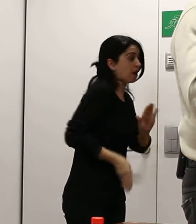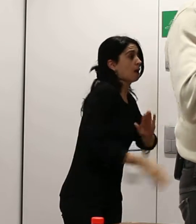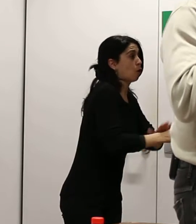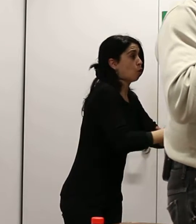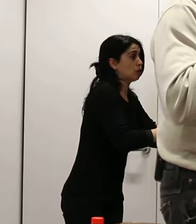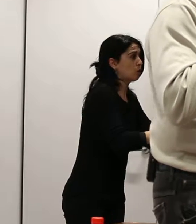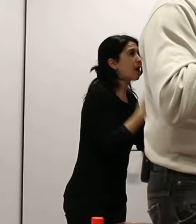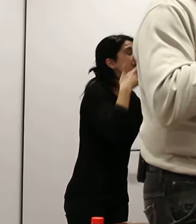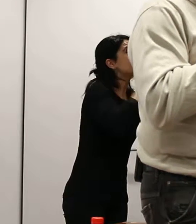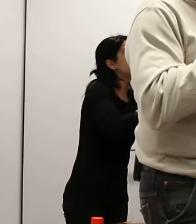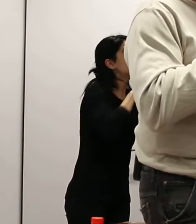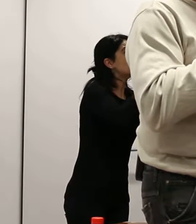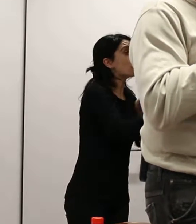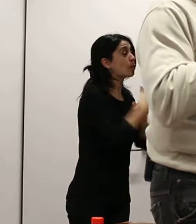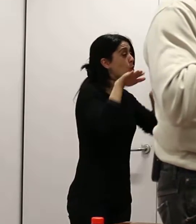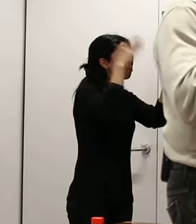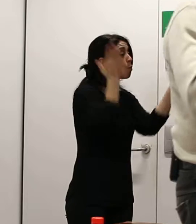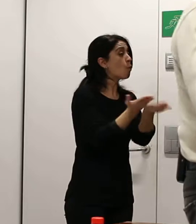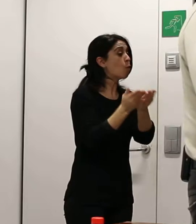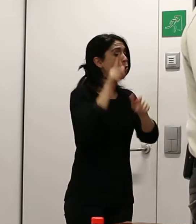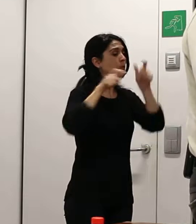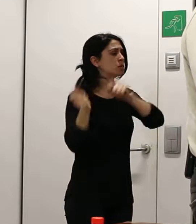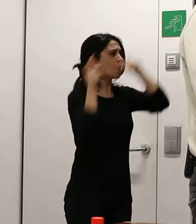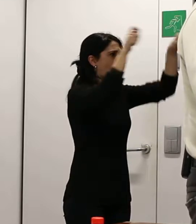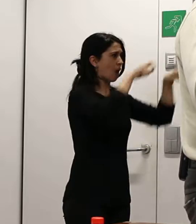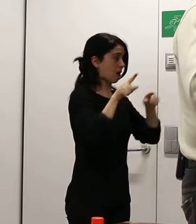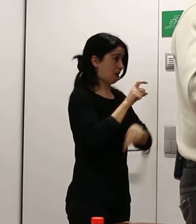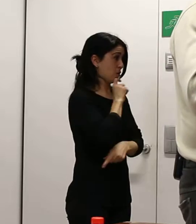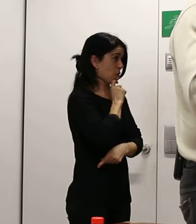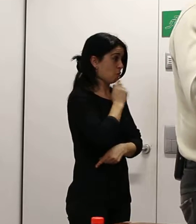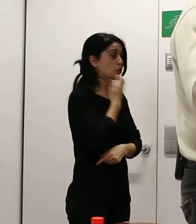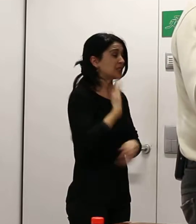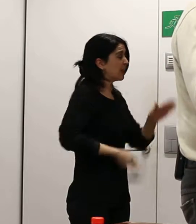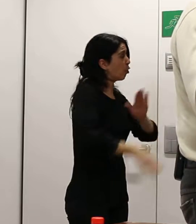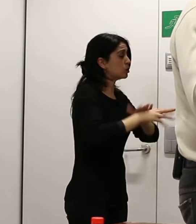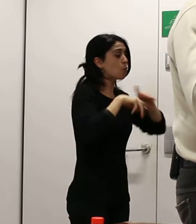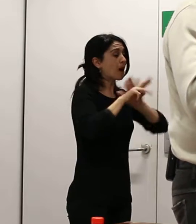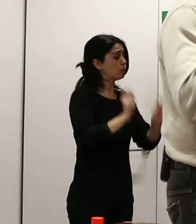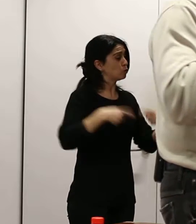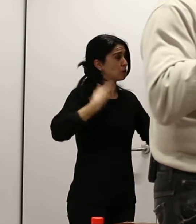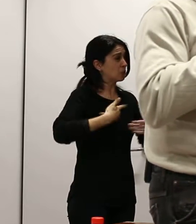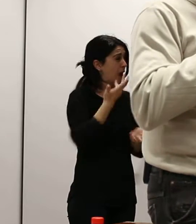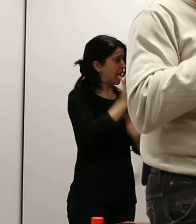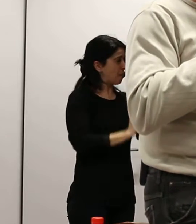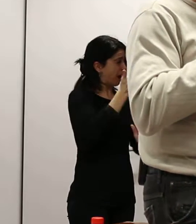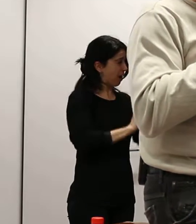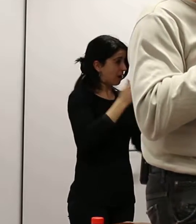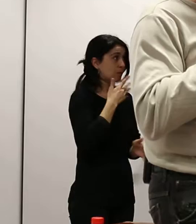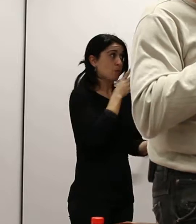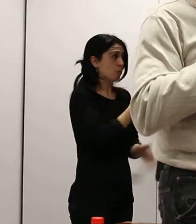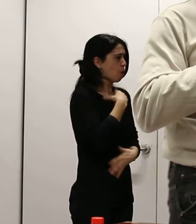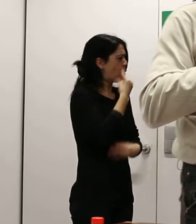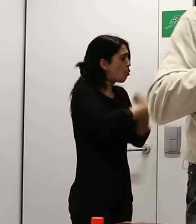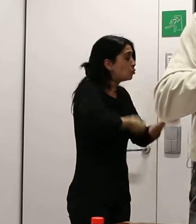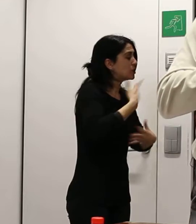uso y el abuso en la quema de combustibles fósiles. Es decir, al final, en el uso y el abuso de la energía que estamos protagonizando la